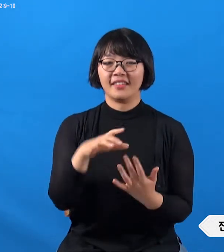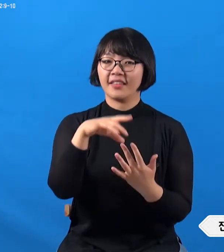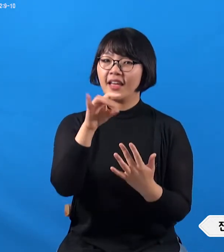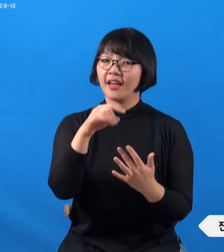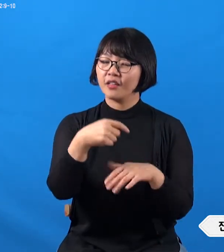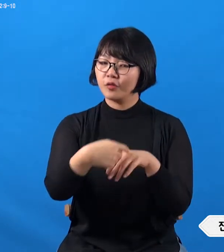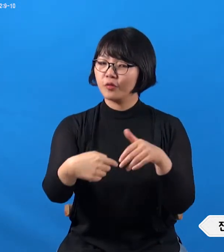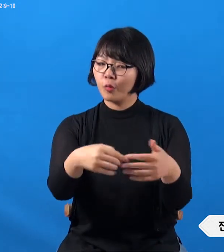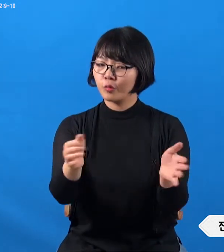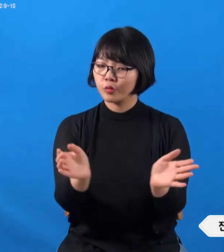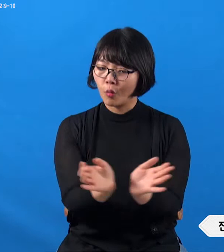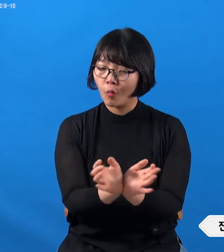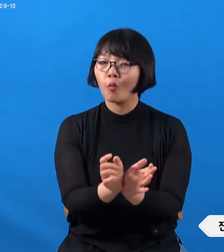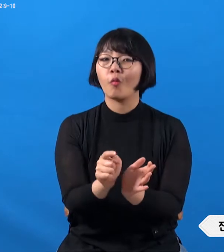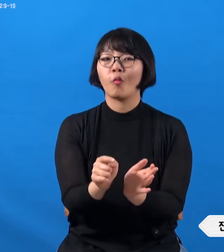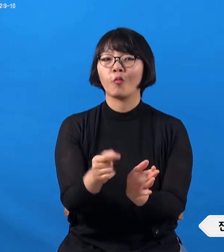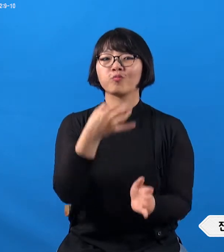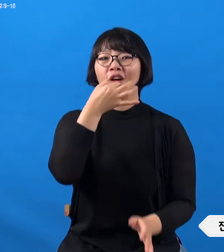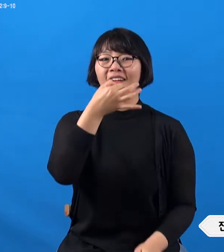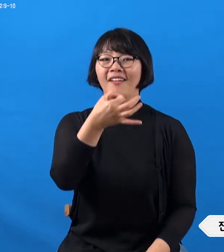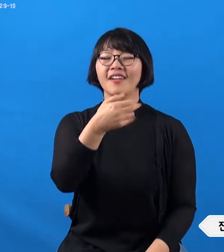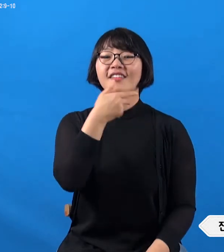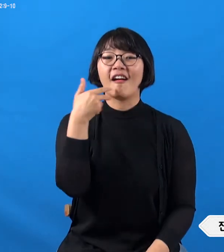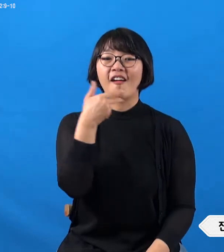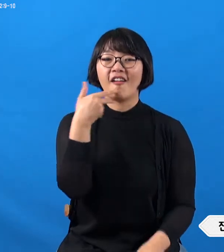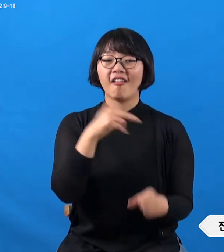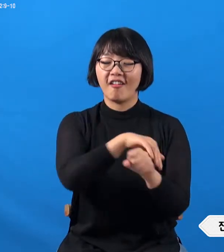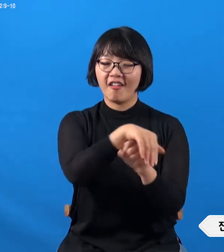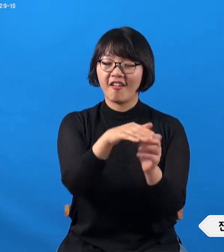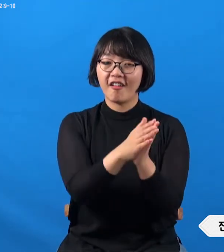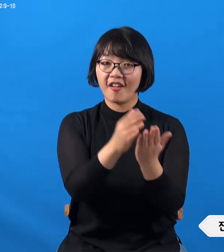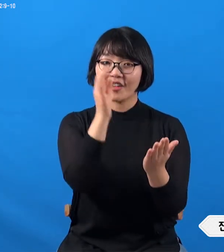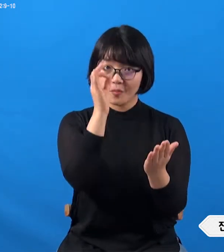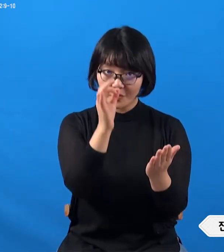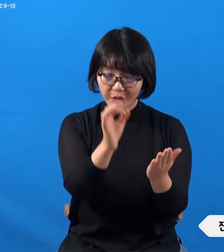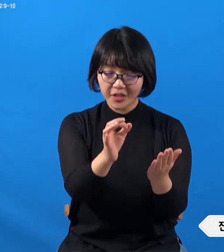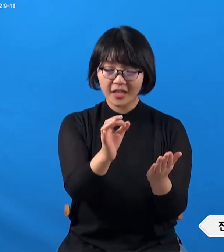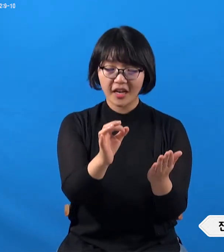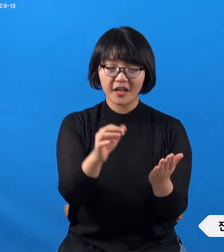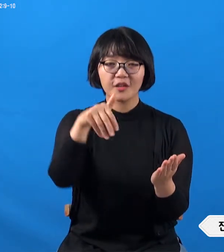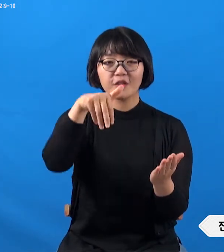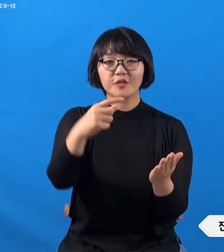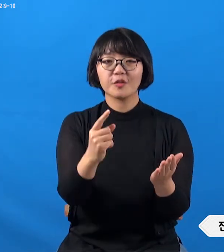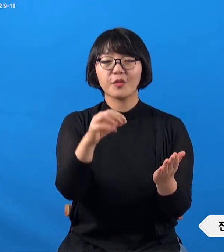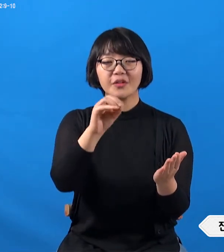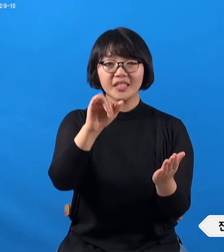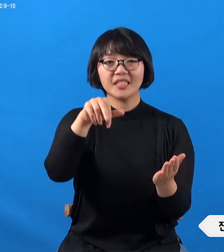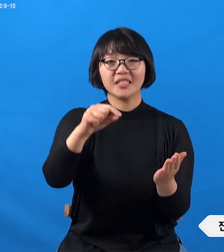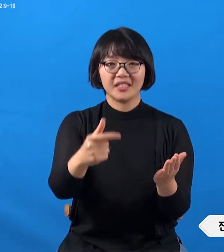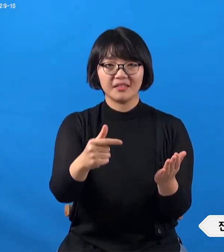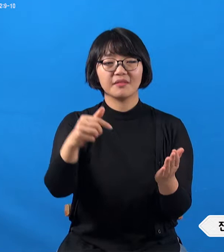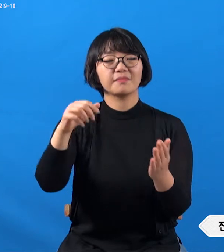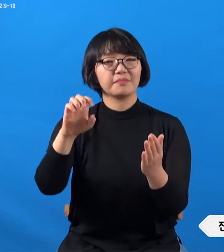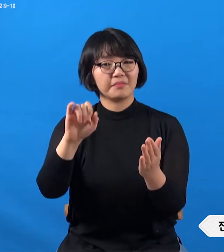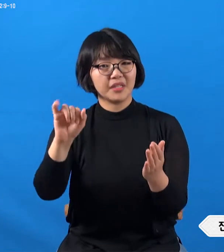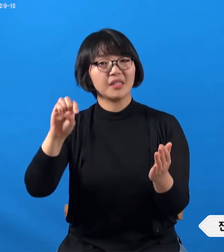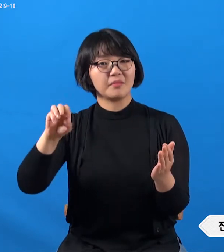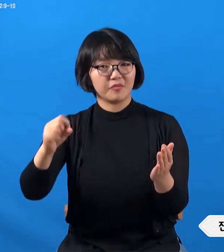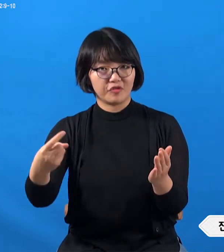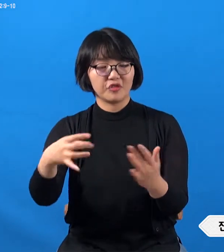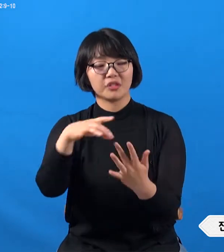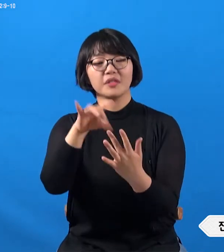택하신 족속이라고 말씀하고 있습니다. 영어 성경에 보니까 You are a chosen people